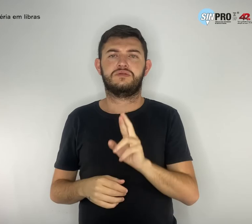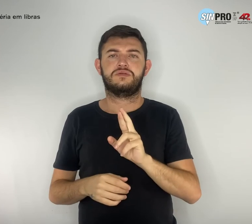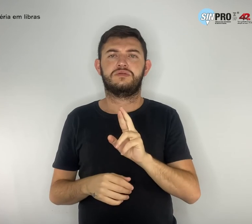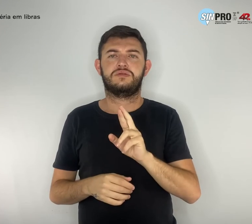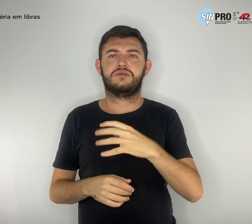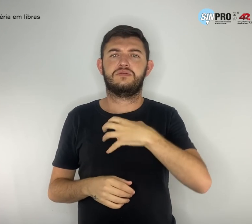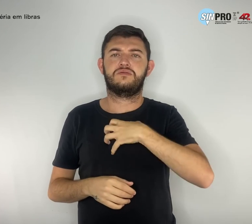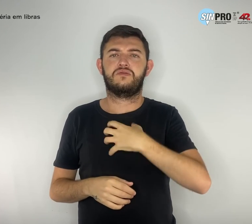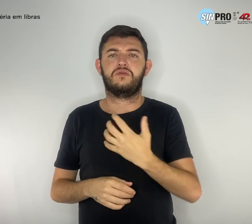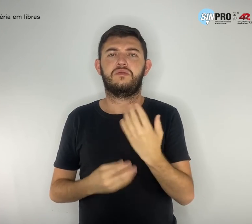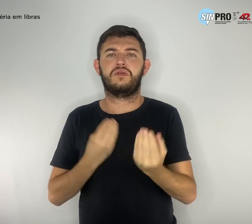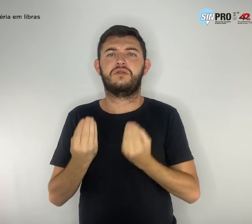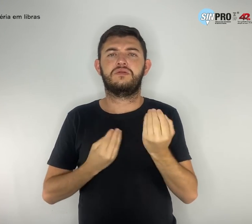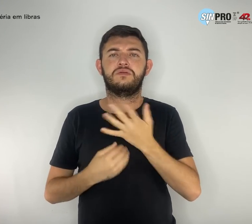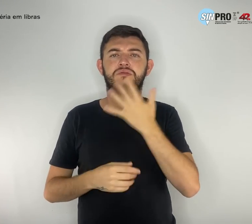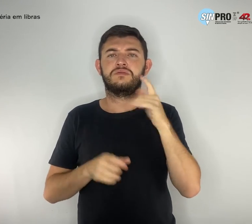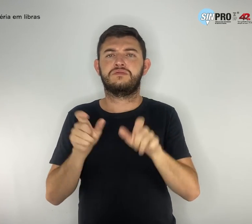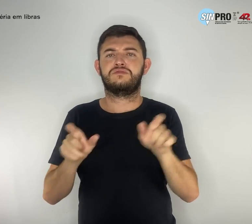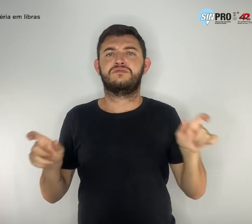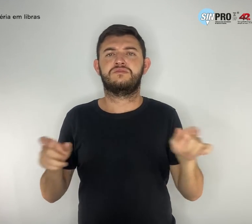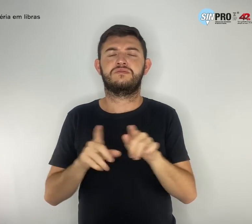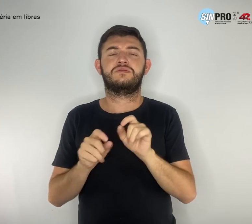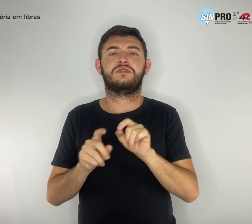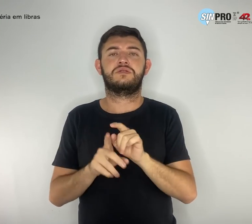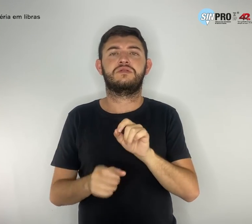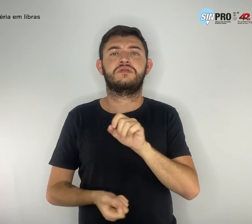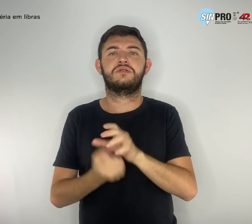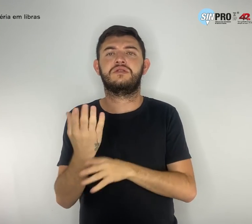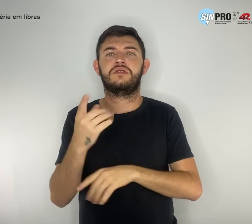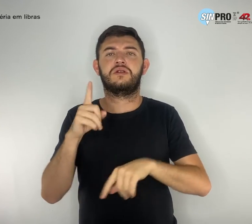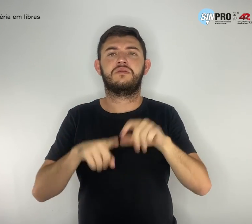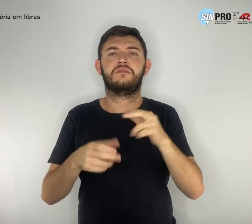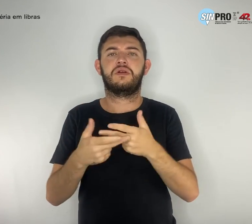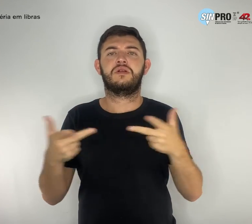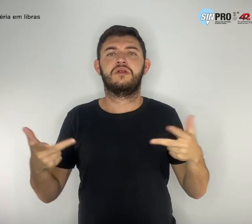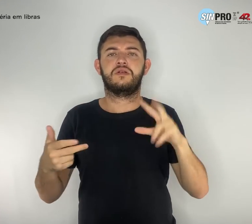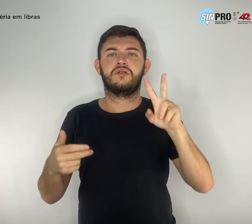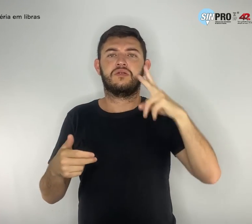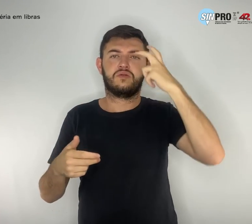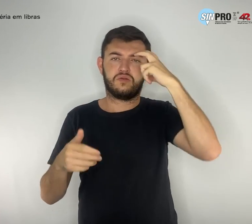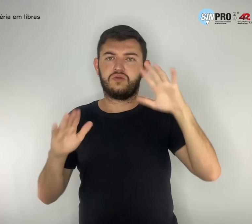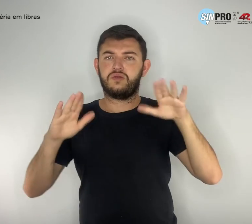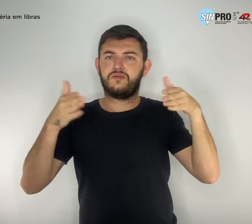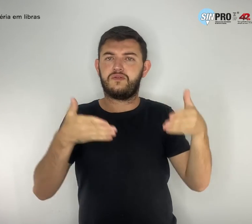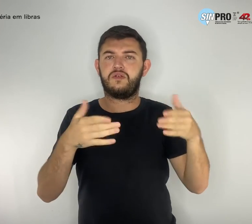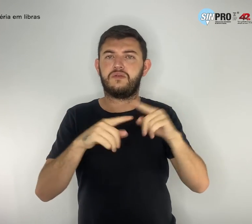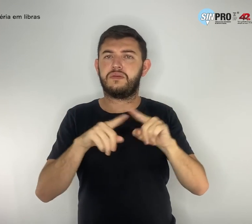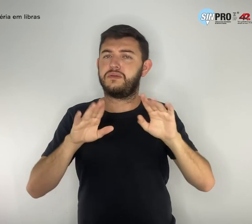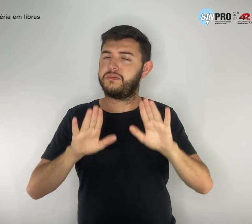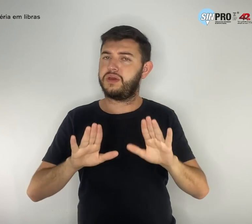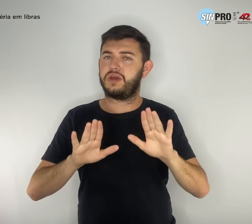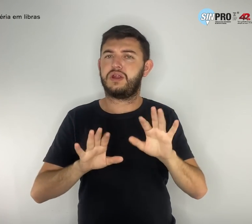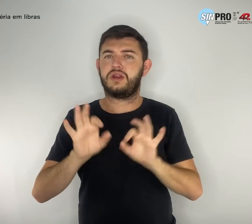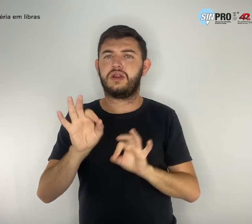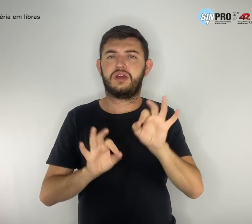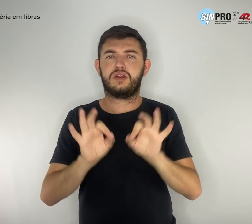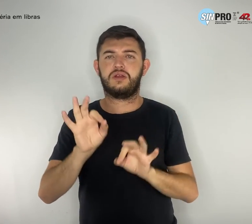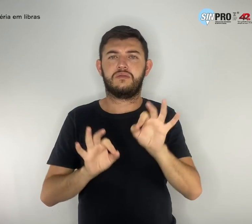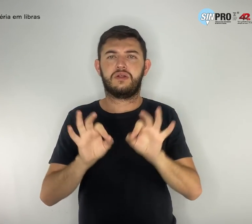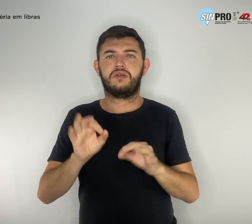as pessoas constroem seus bens culturais. As fases de elaboração de tal processo podem